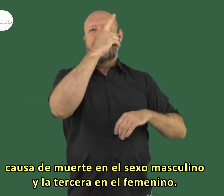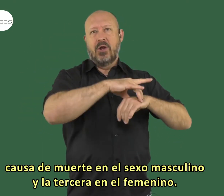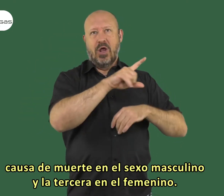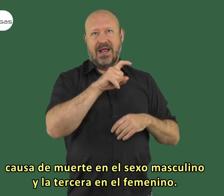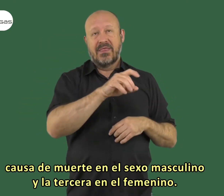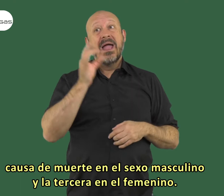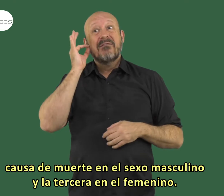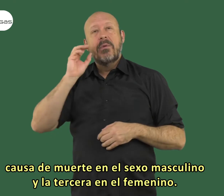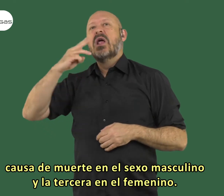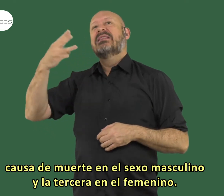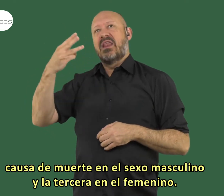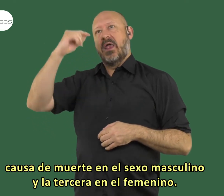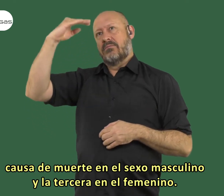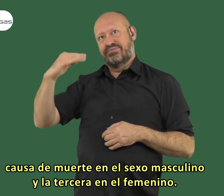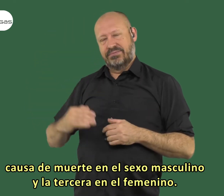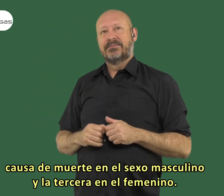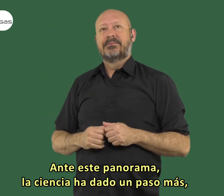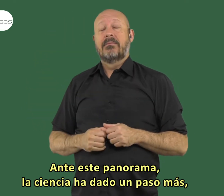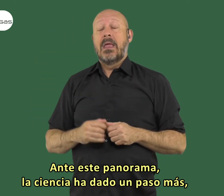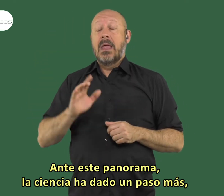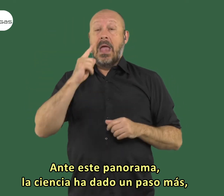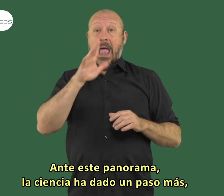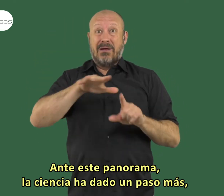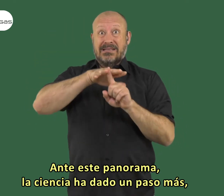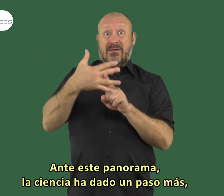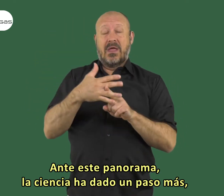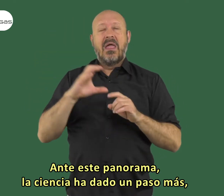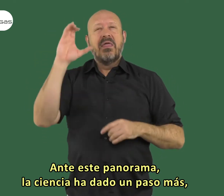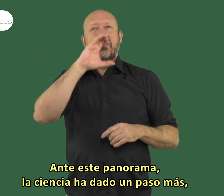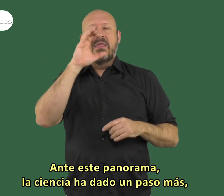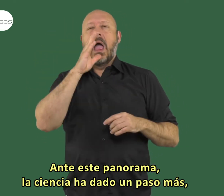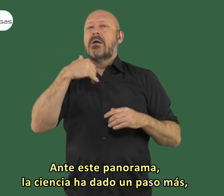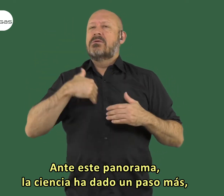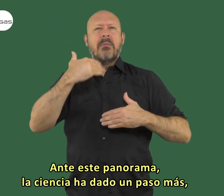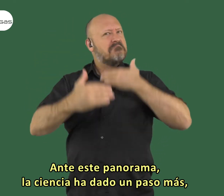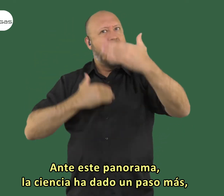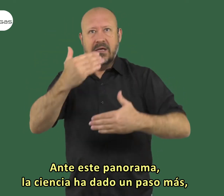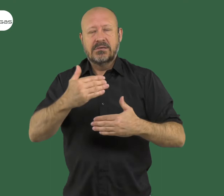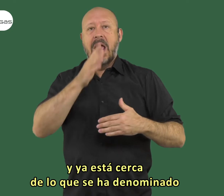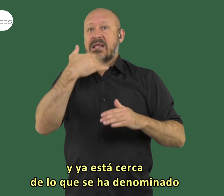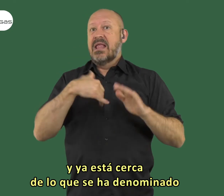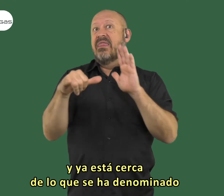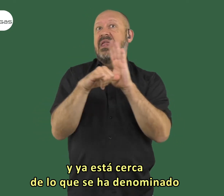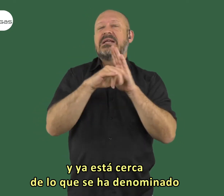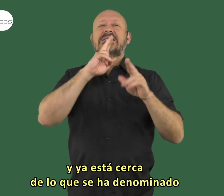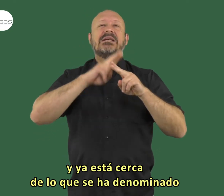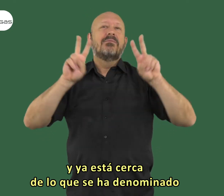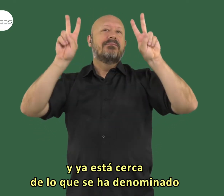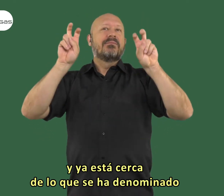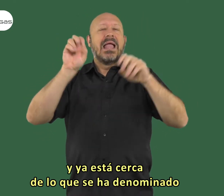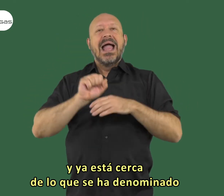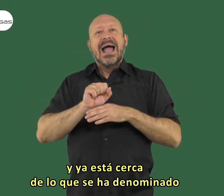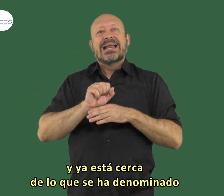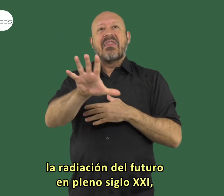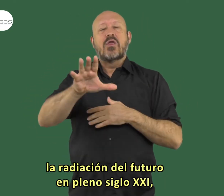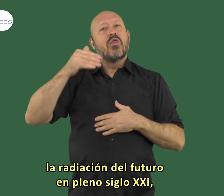sexo masculino y la tercera en el femenino. Ante este panorama, la ciencia ha dado un paso más y ya está cerca de lo que